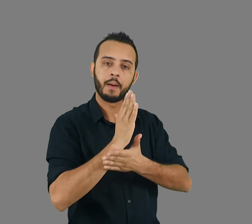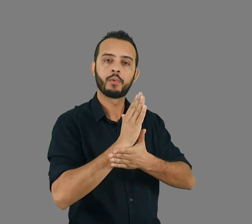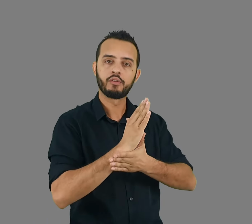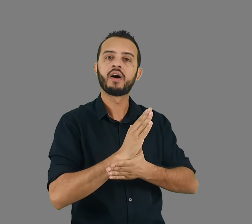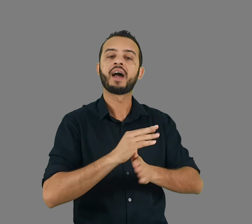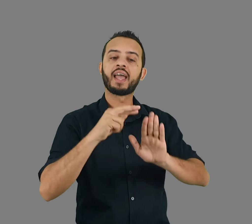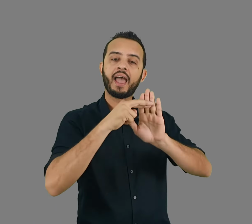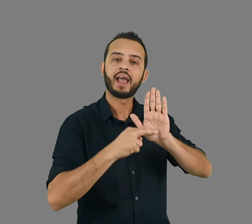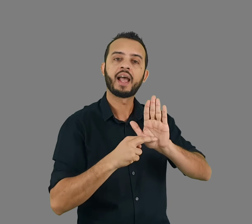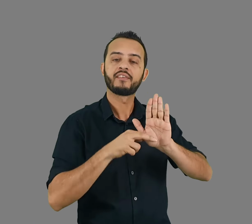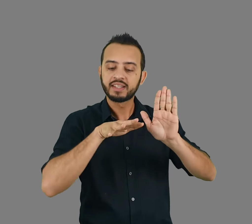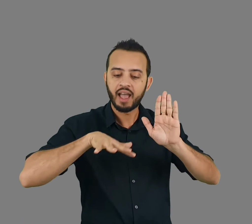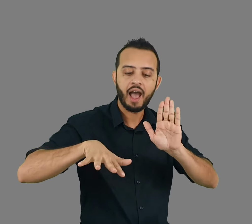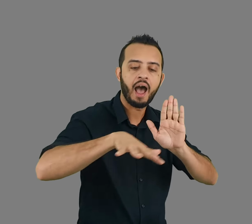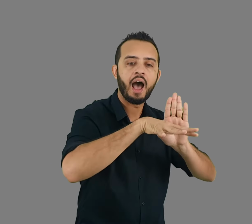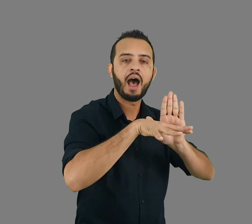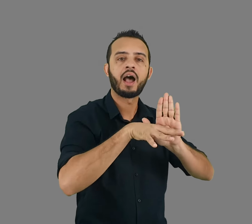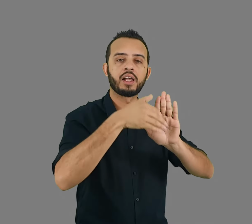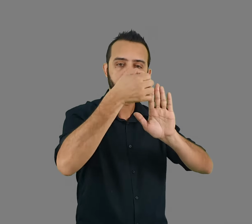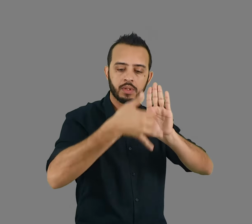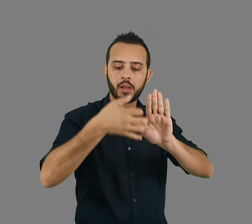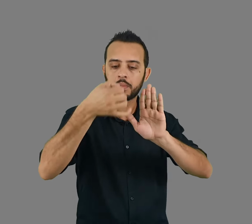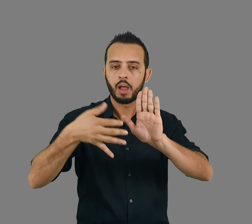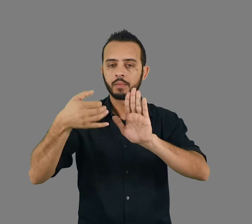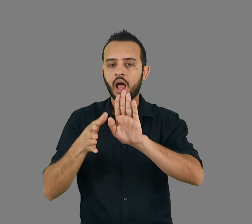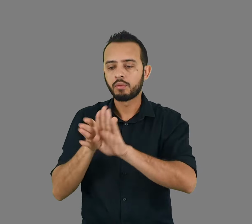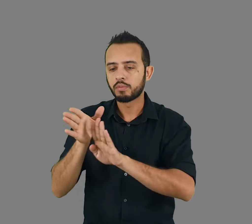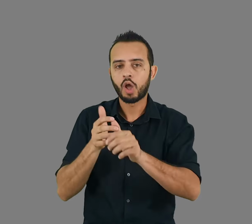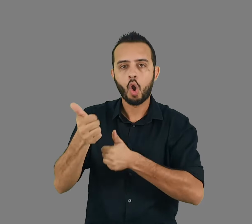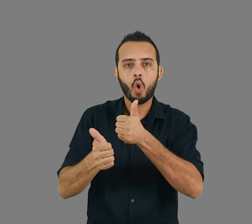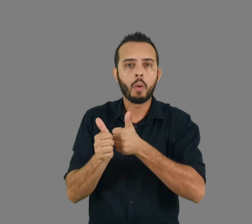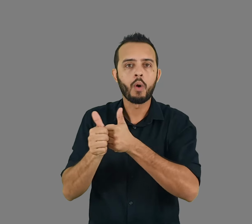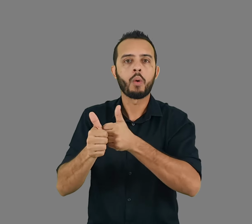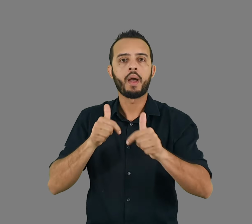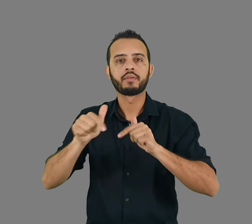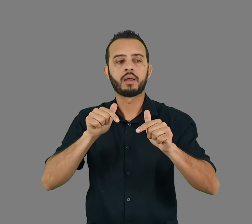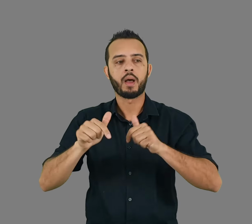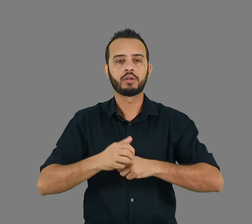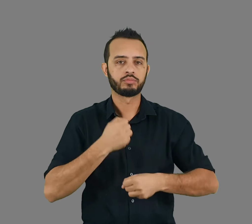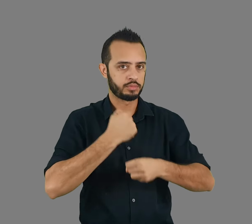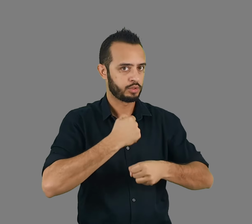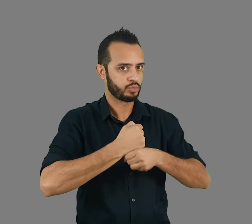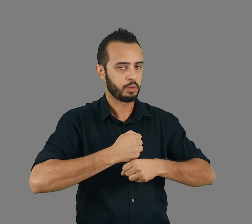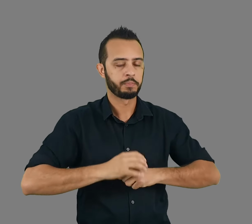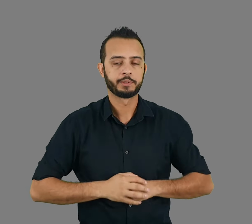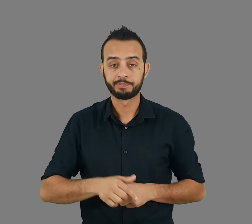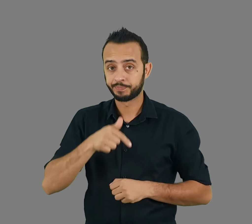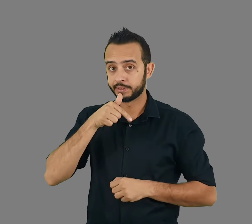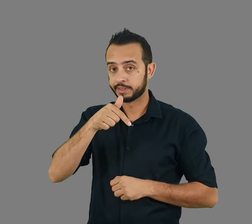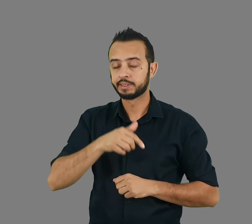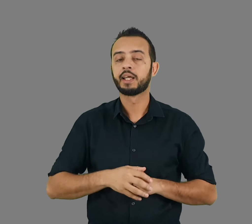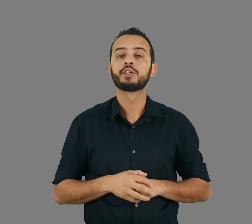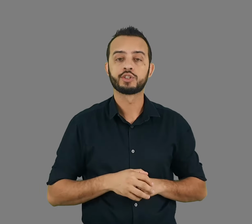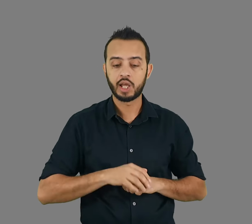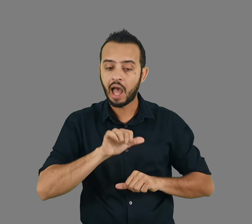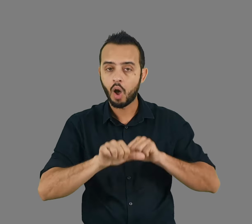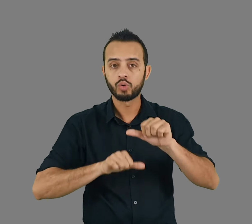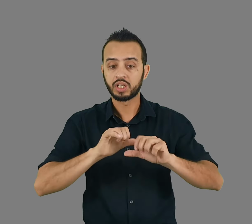vários setores de atividades da Asucamp. 7. Alterar, no todo ou em parte,